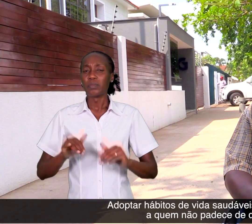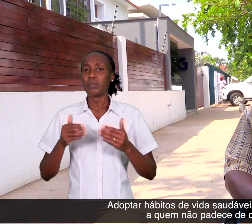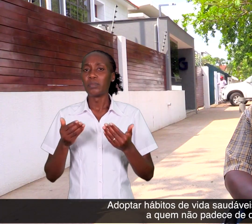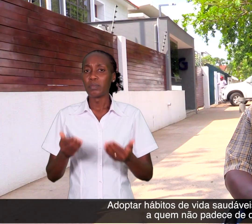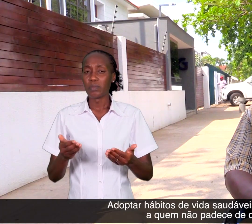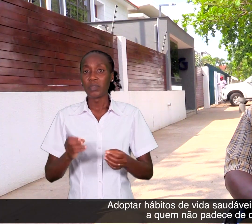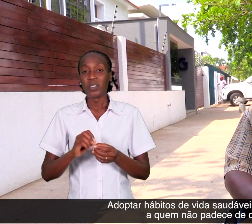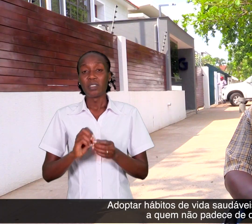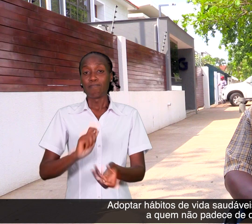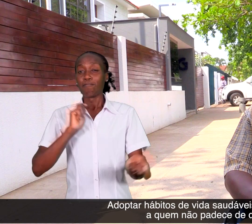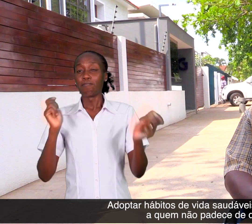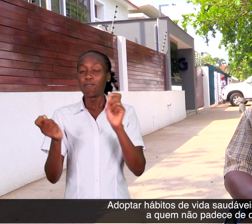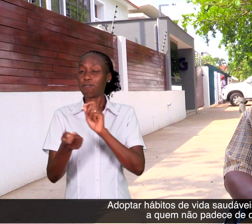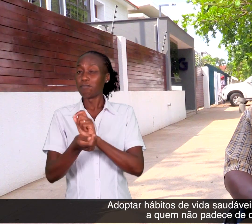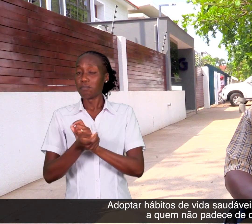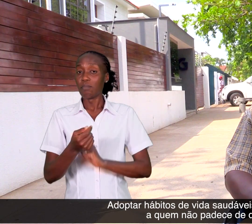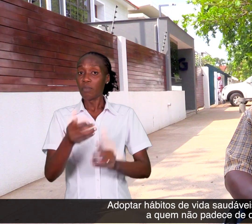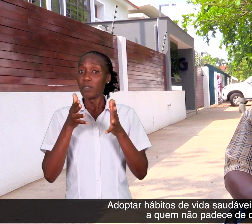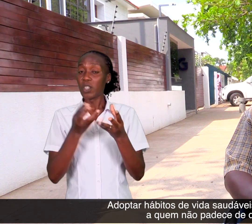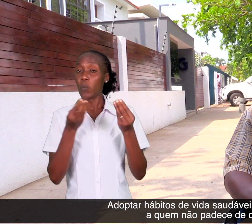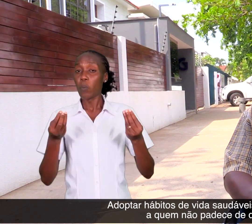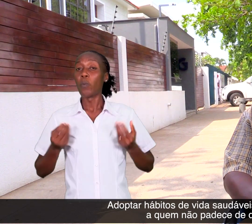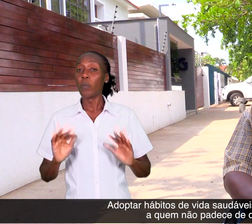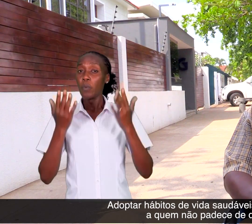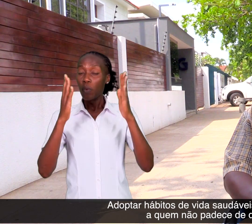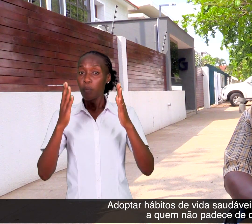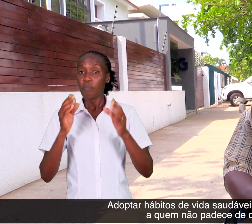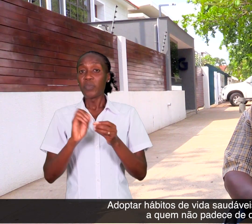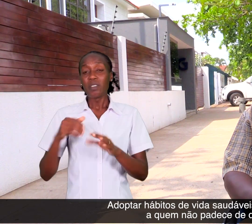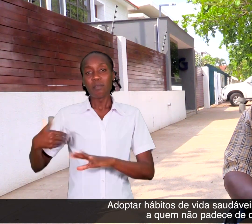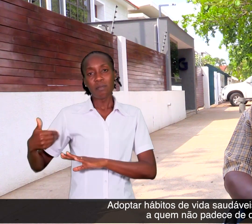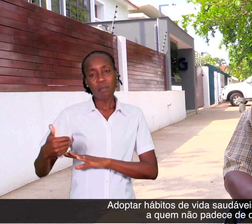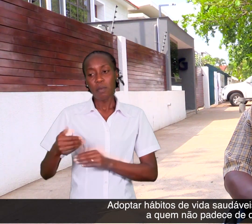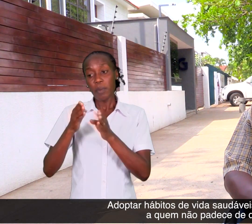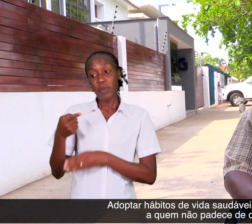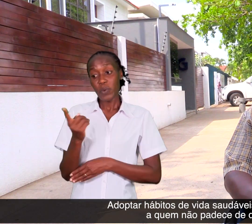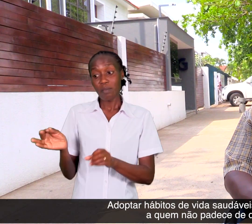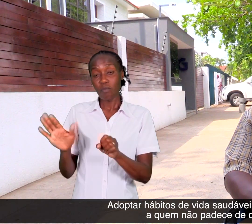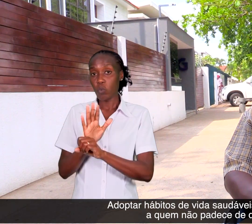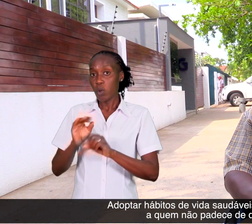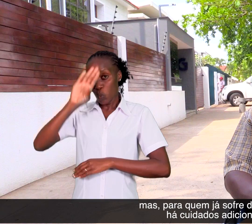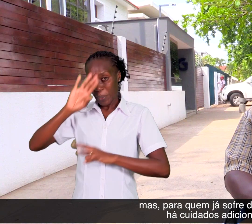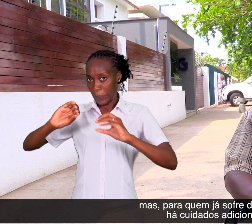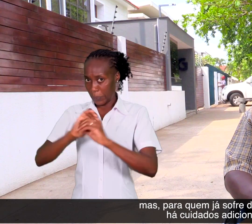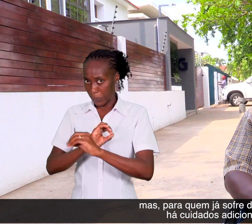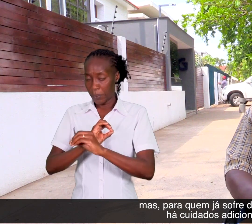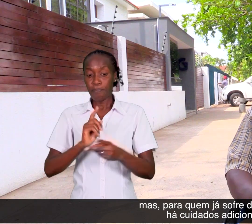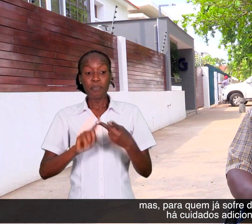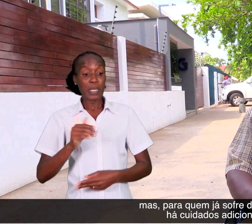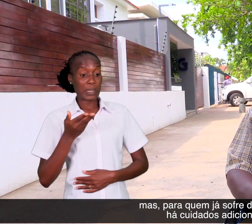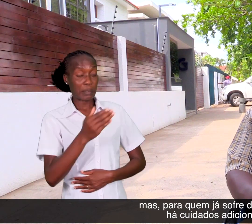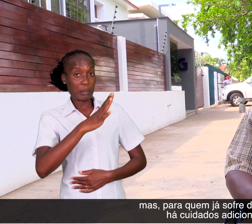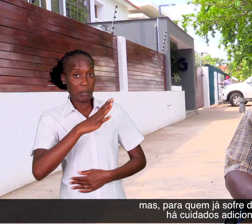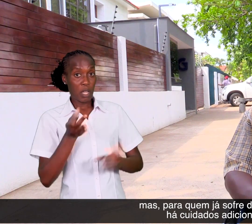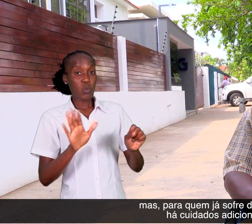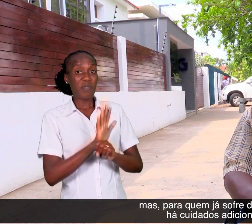Adotar hábitos de vida saudáveis é recomendado a quem não padece da diabetes, mas para